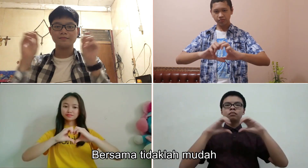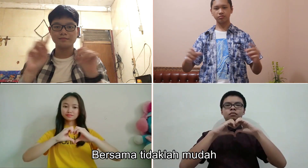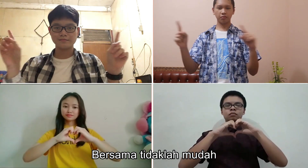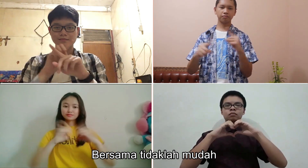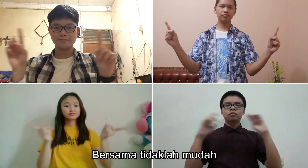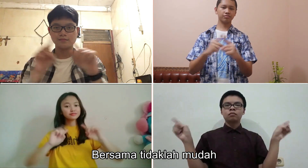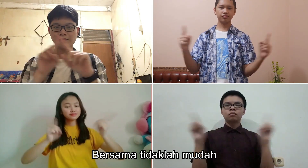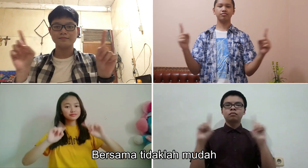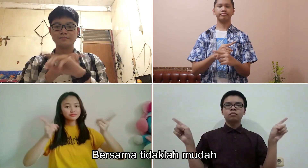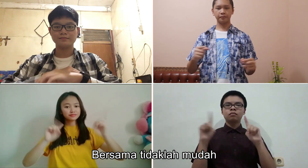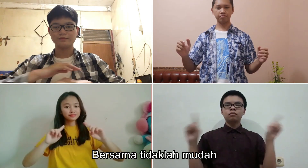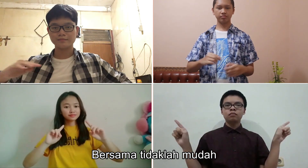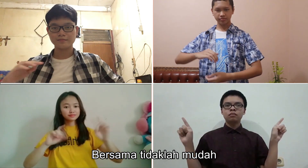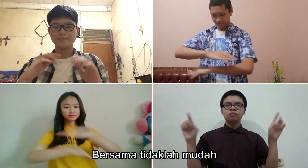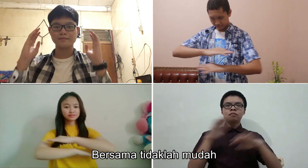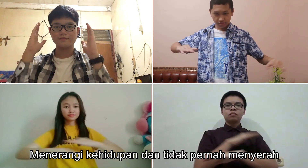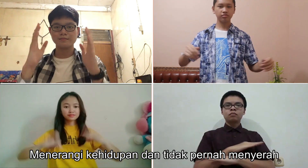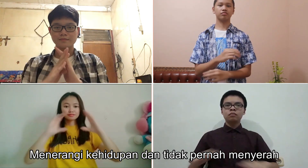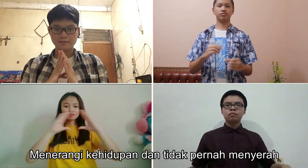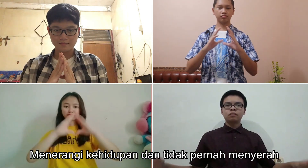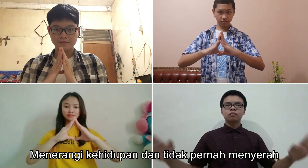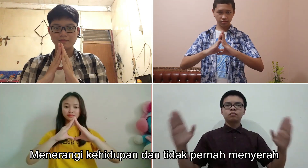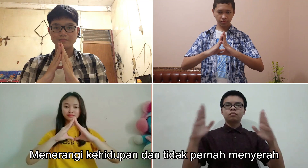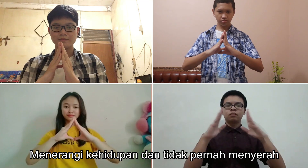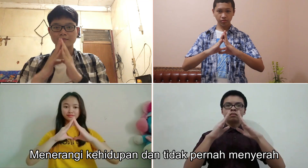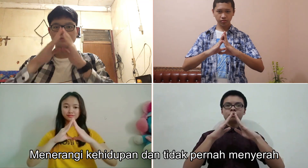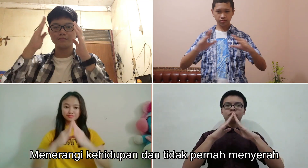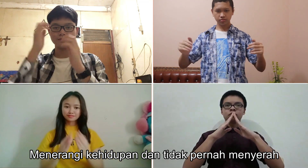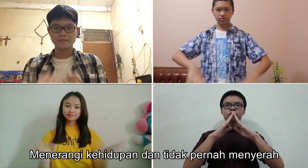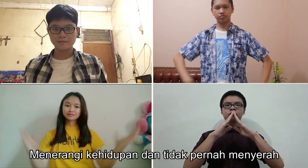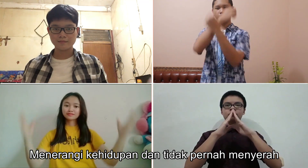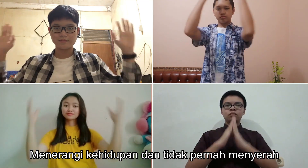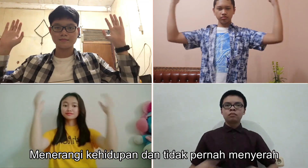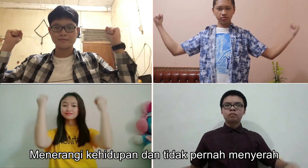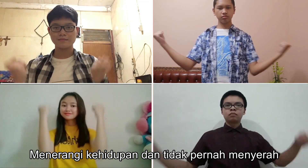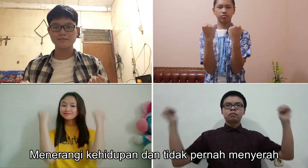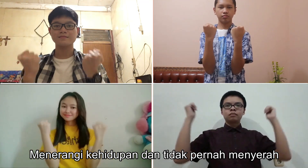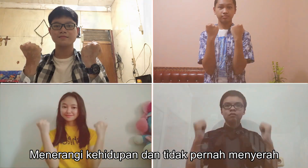起不容易，点亮生命不放弃。